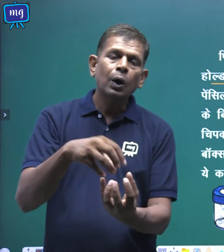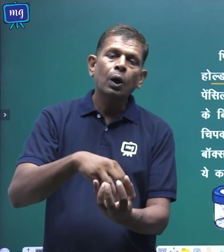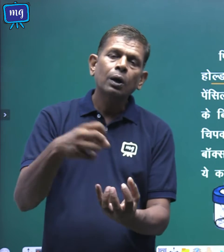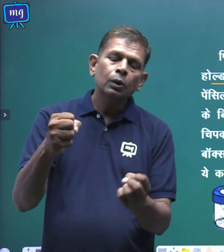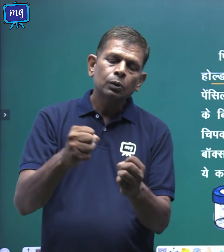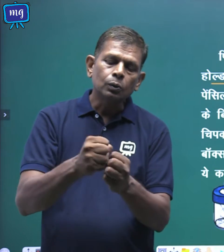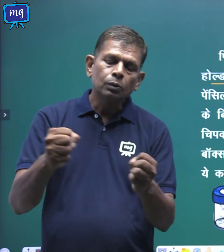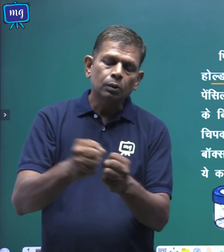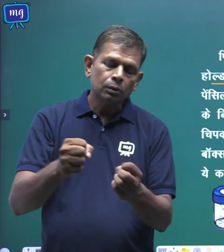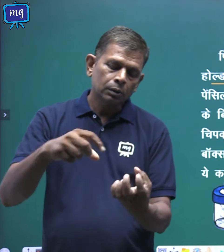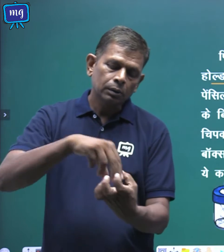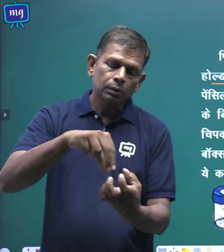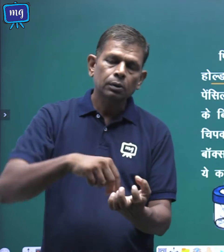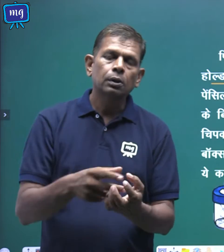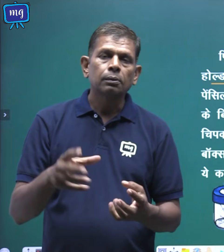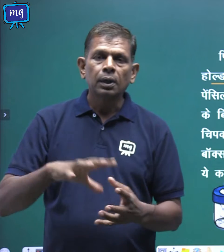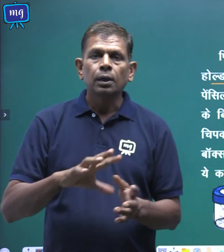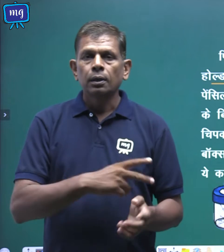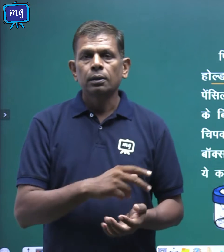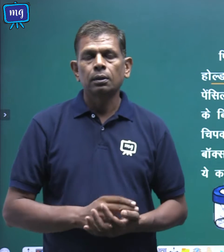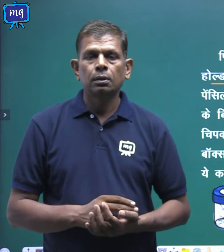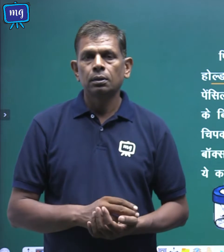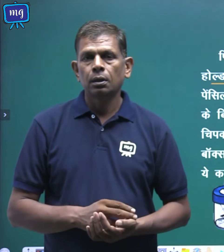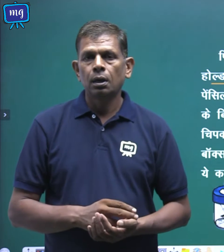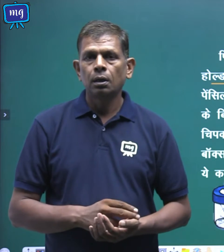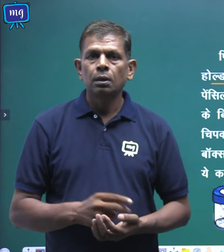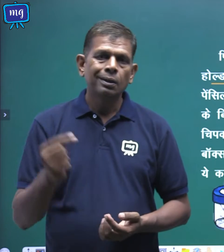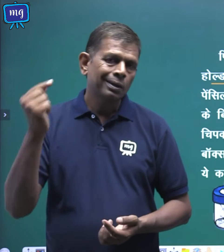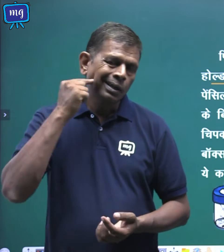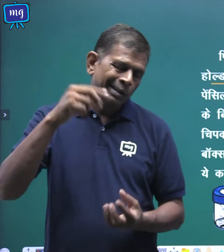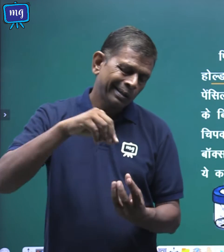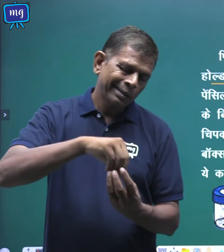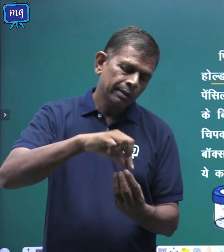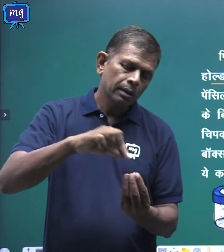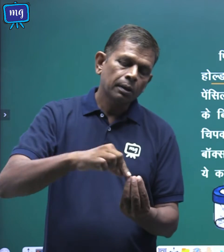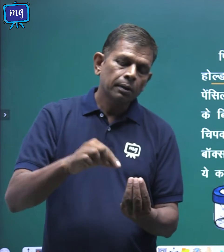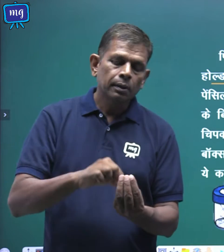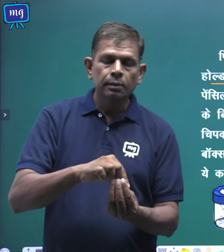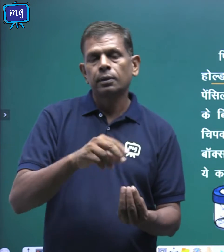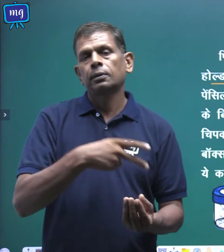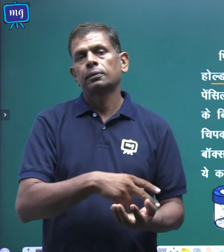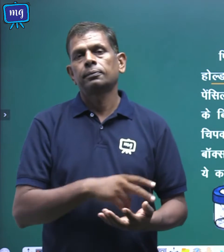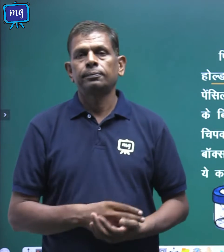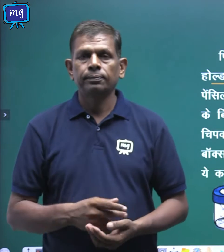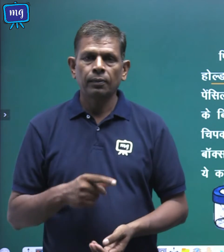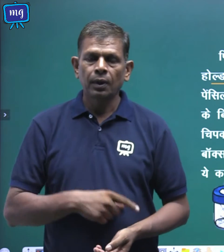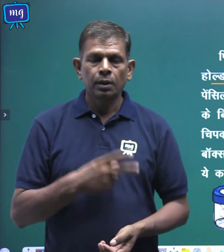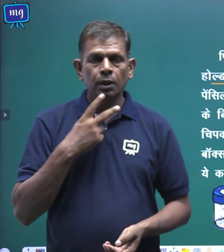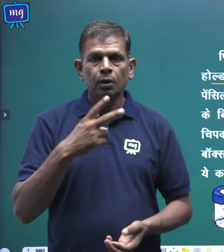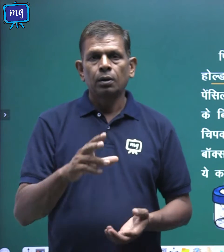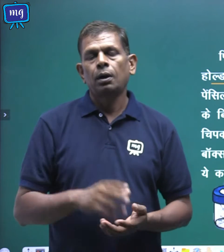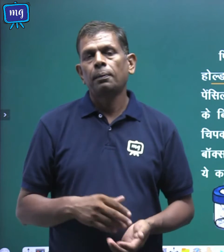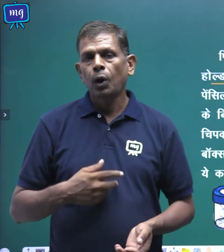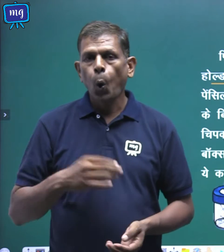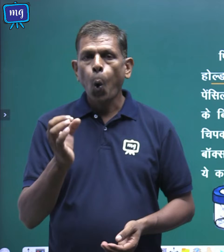है, जिस पर ये आपको पिनें चिपकी हुई दिखाई दे रही हैं। आपने देखा होगा ना